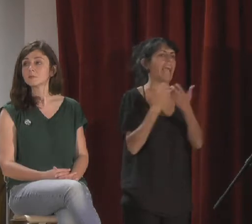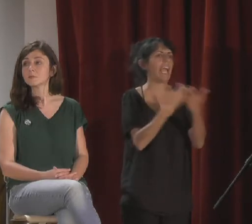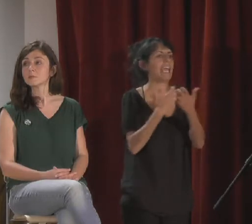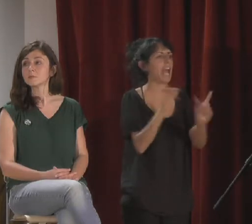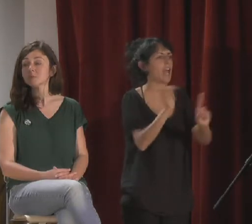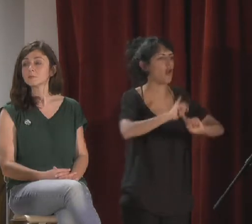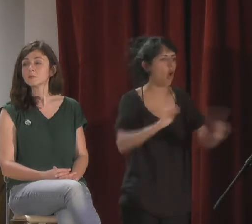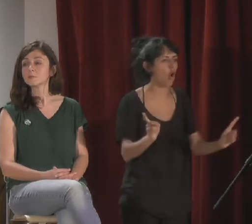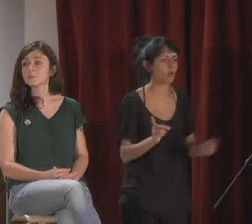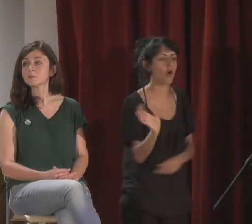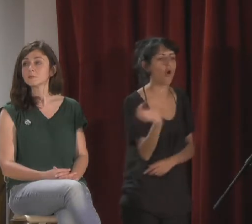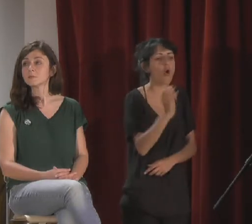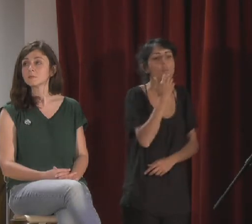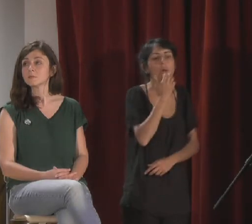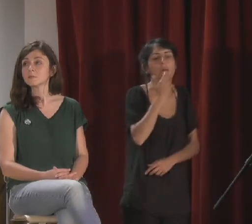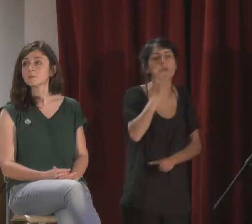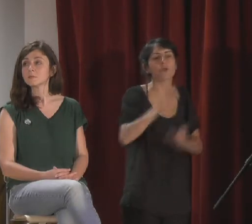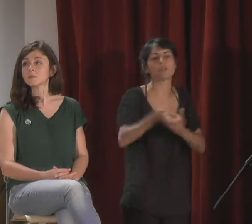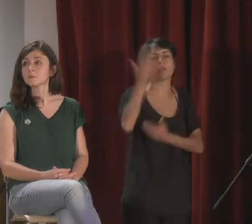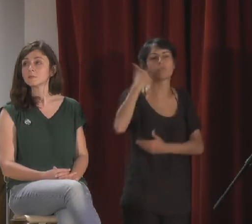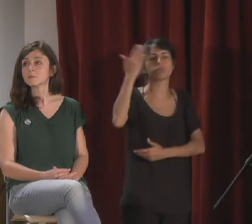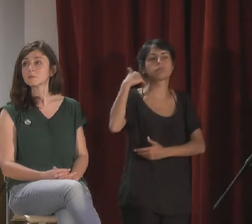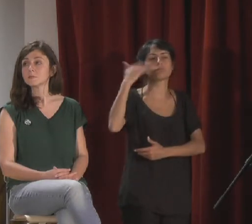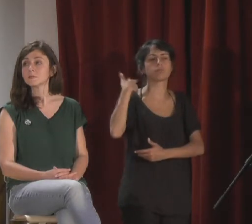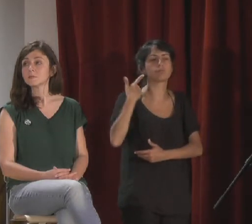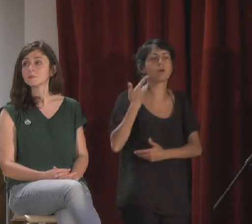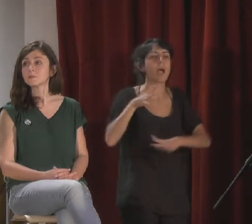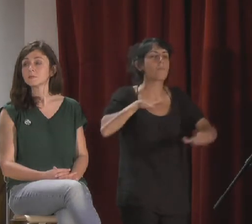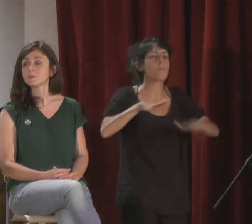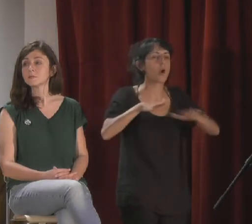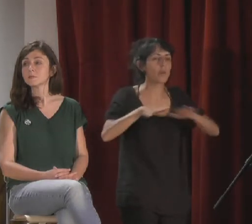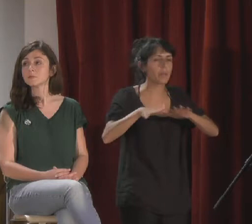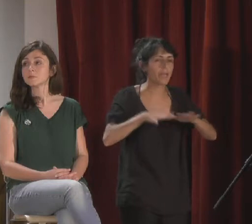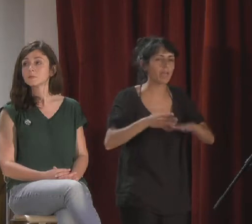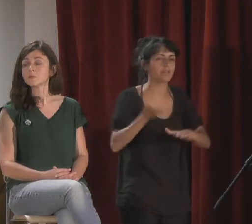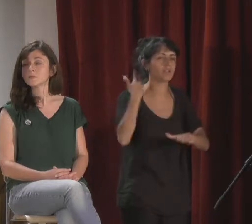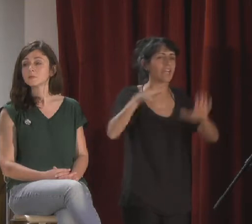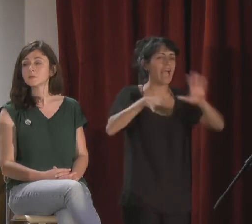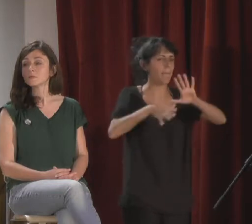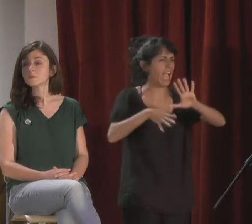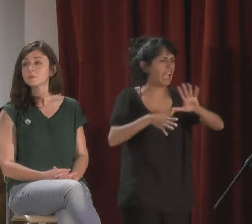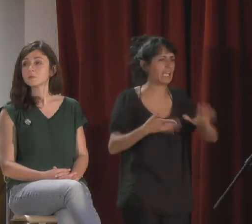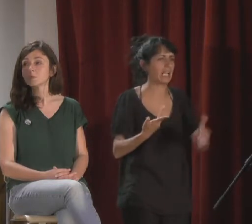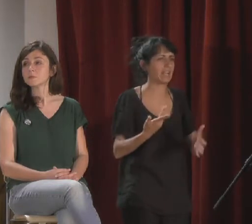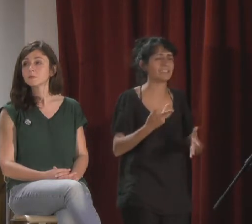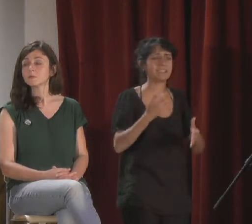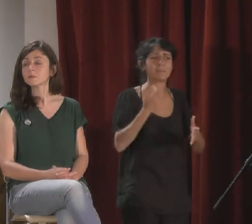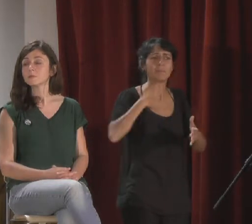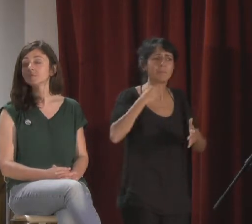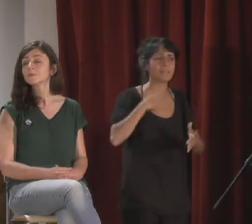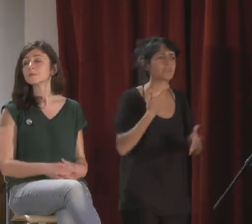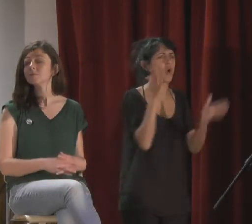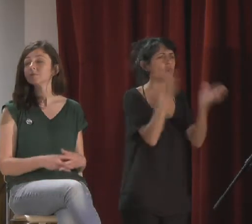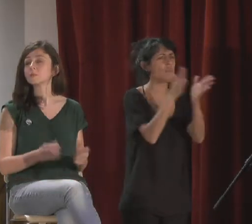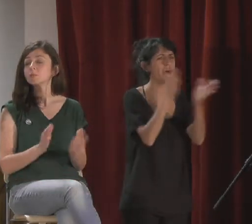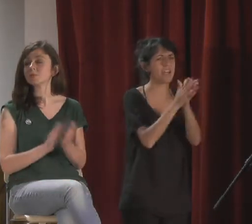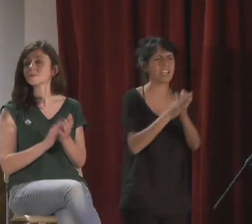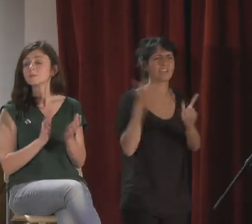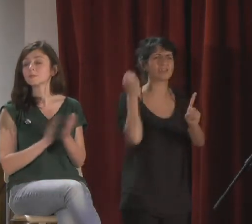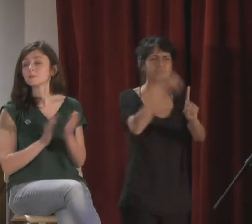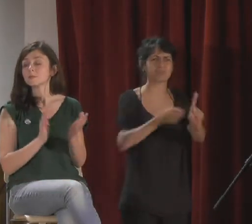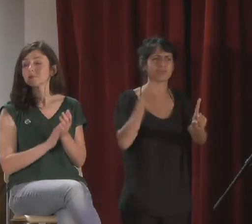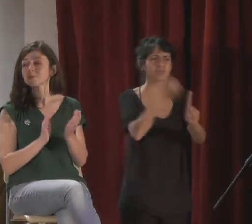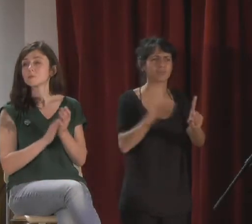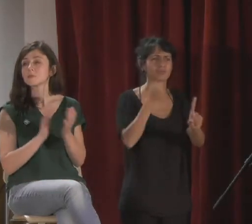e como fixeron antes os movementos zapatistas, e como fixeron ao longo da historia tantos e tantos compañeiros que levan entregado